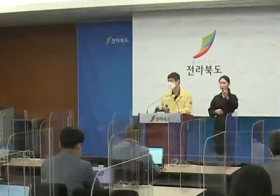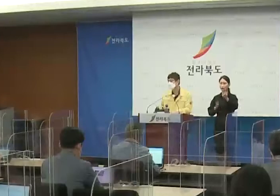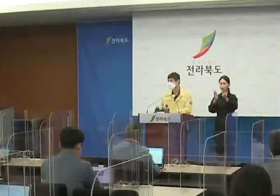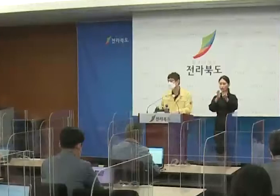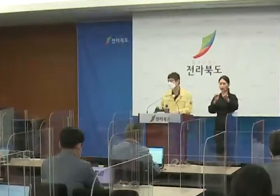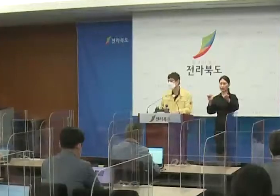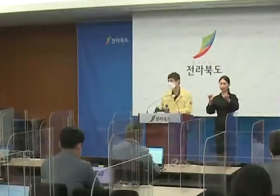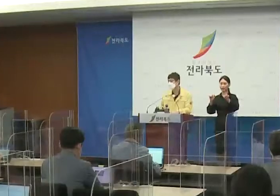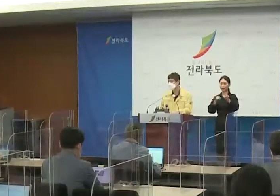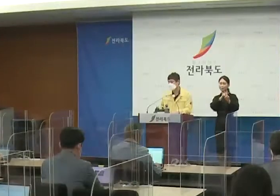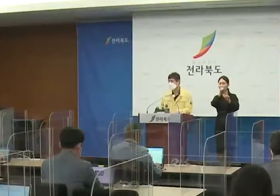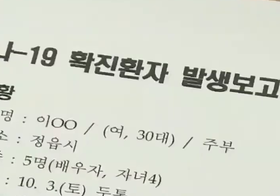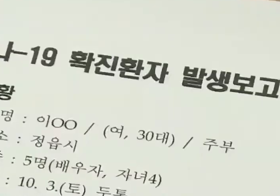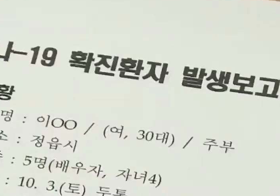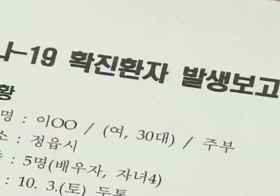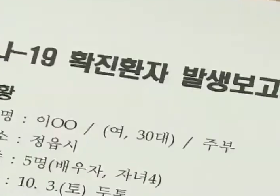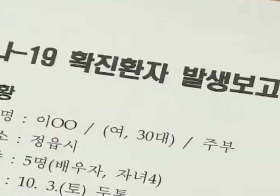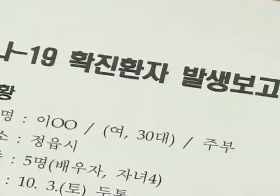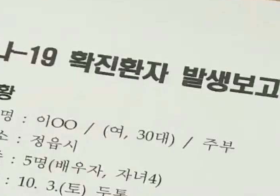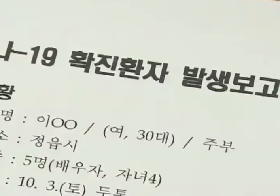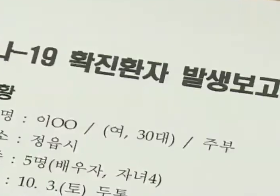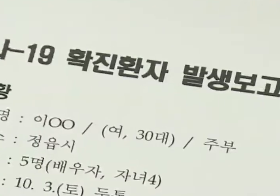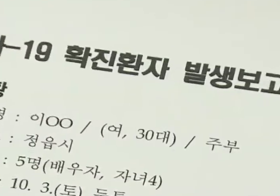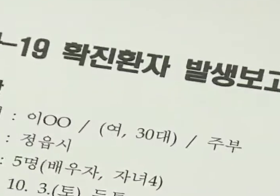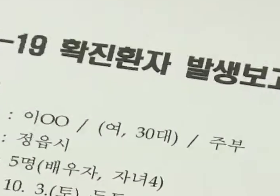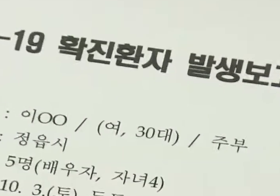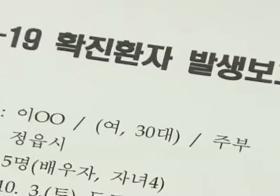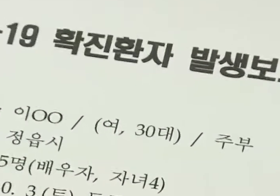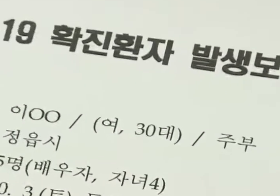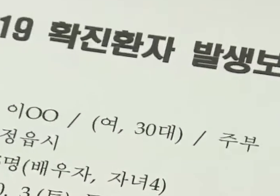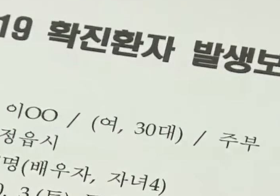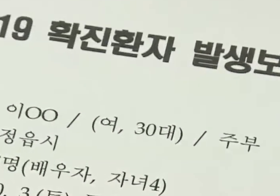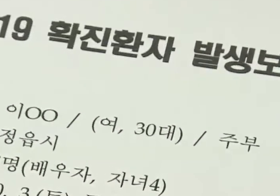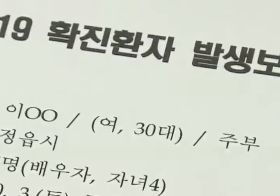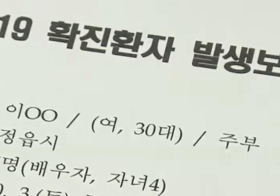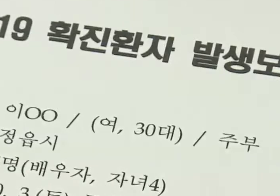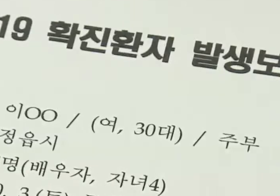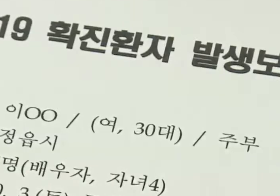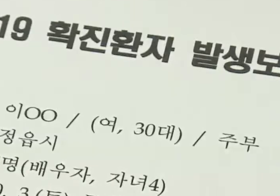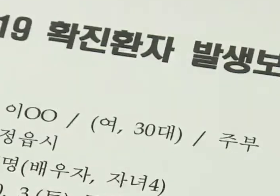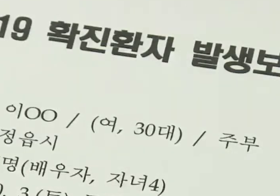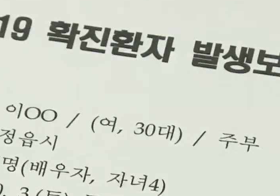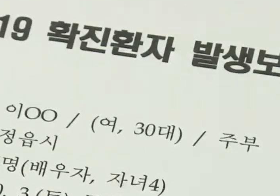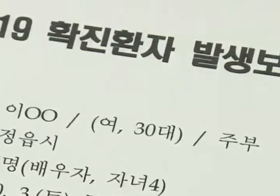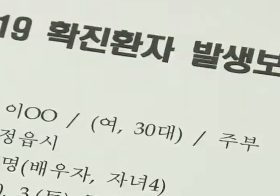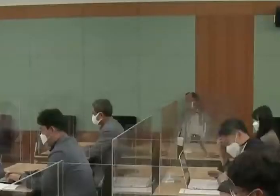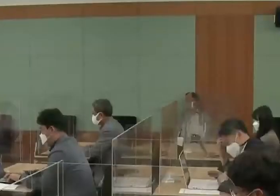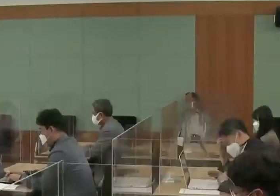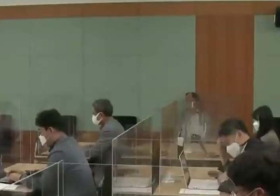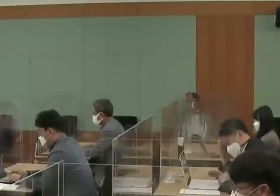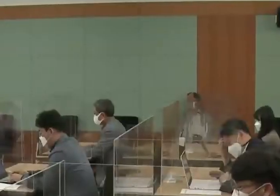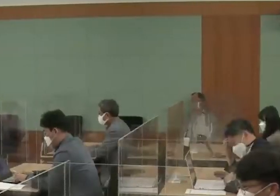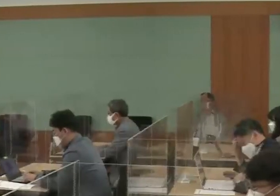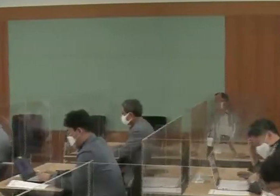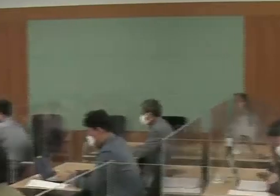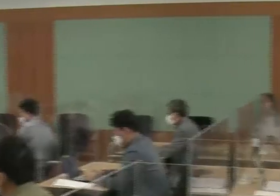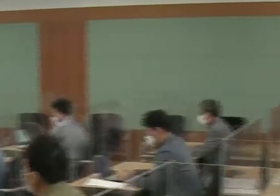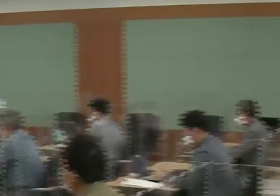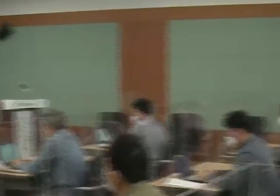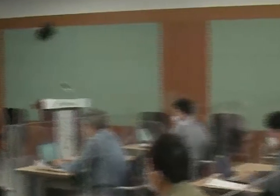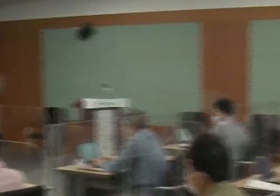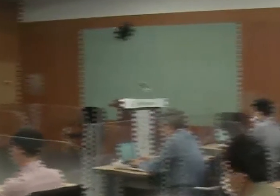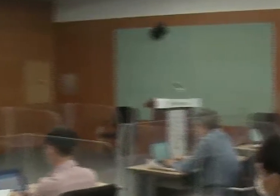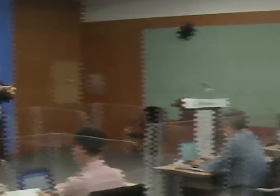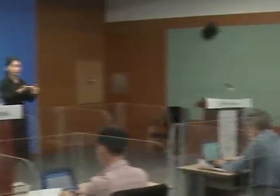전북 정읍에 사는 30대 A씨가 5일 오전 코로나19 확진 판정을 받았습니다. 추석 연휴를